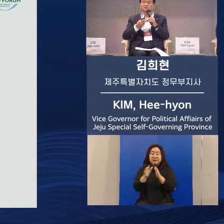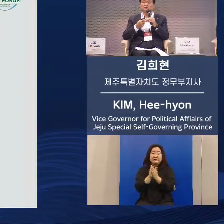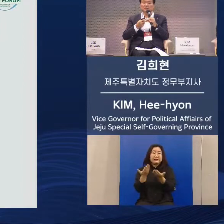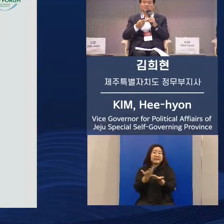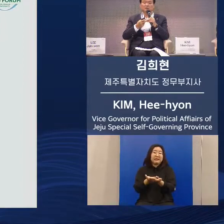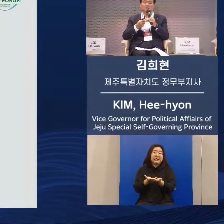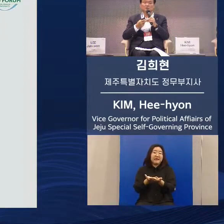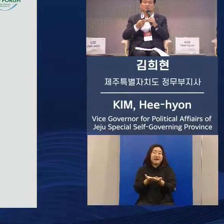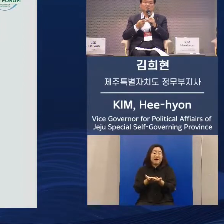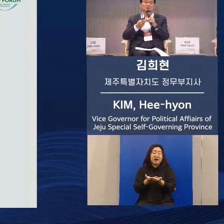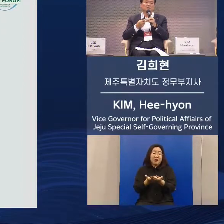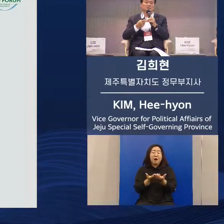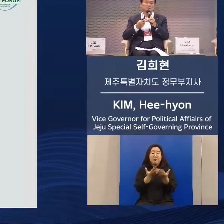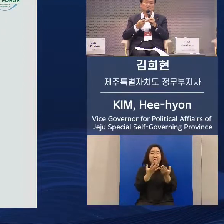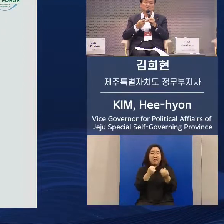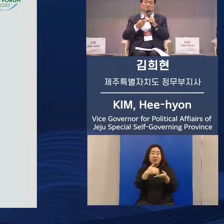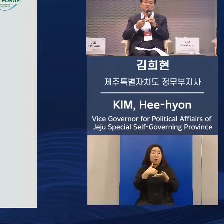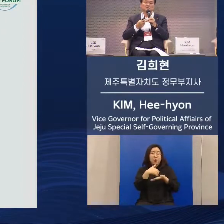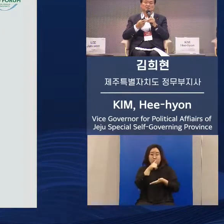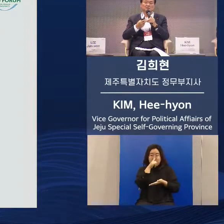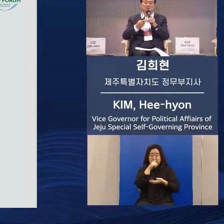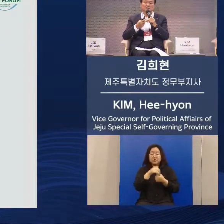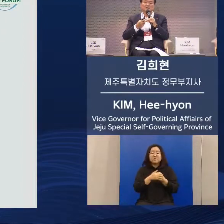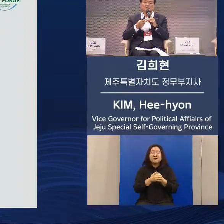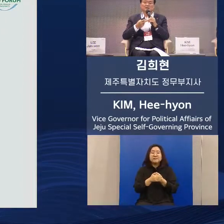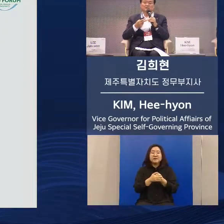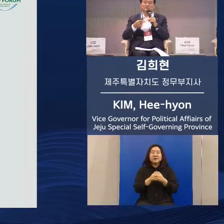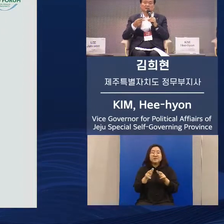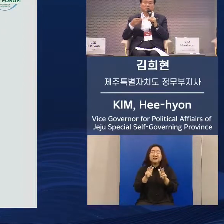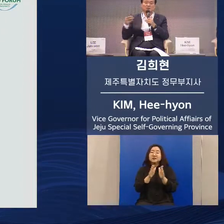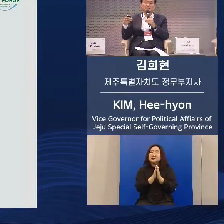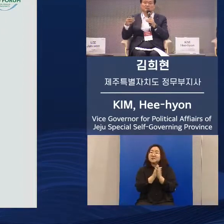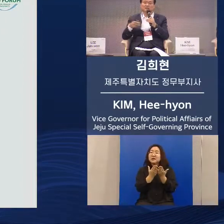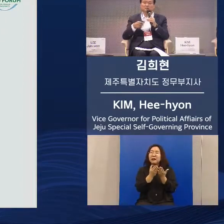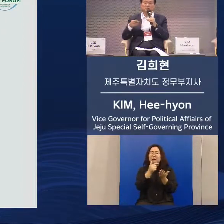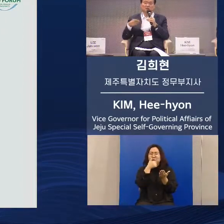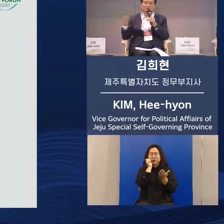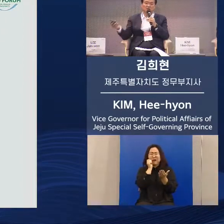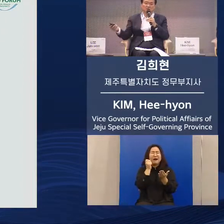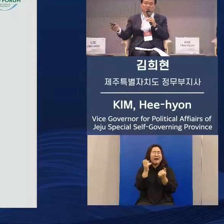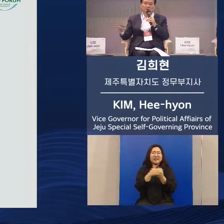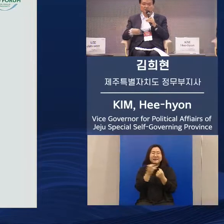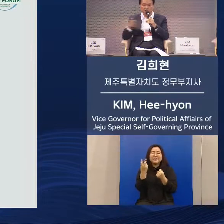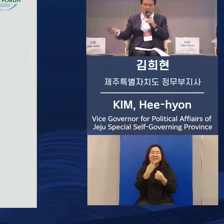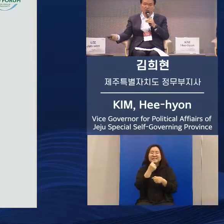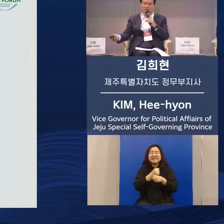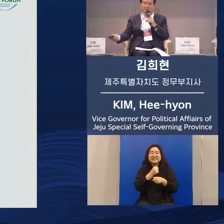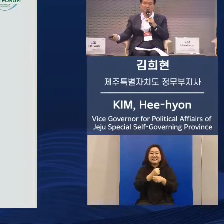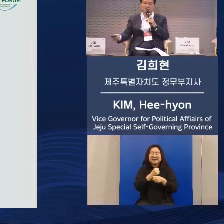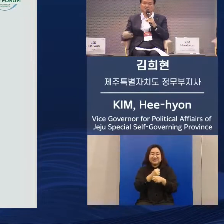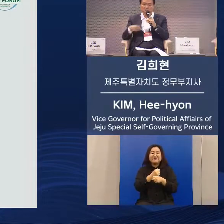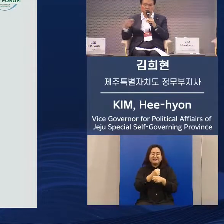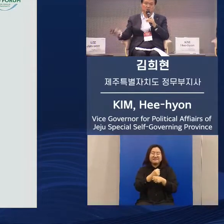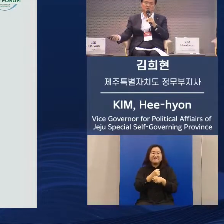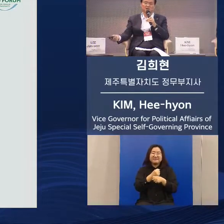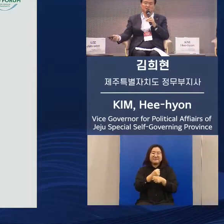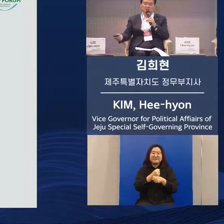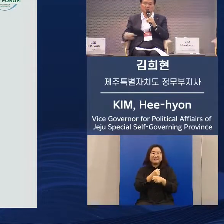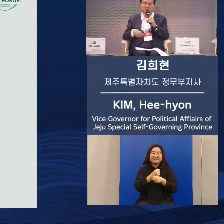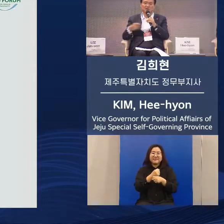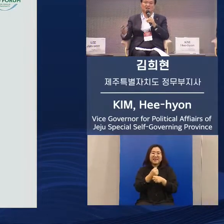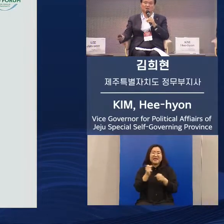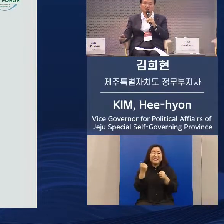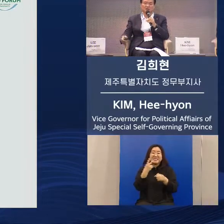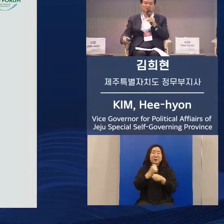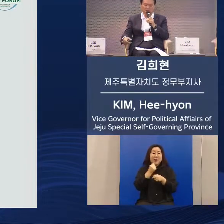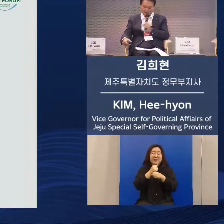달라고 하는 분들도 되게 많고 그래서 지금 책이 많이 모자라서 다시 또 이제 리뉴얼해서 다시 편집하려고